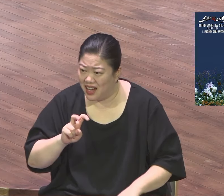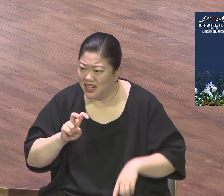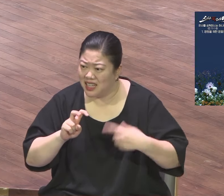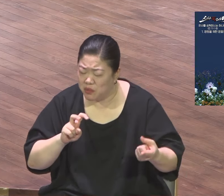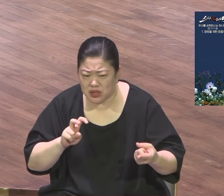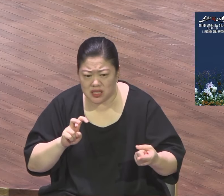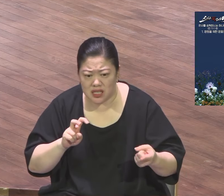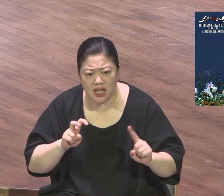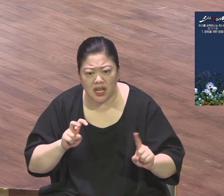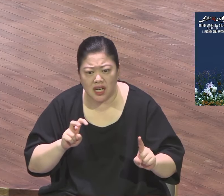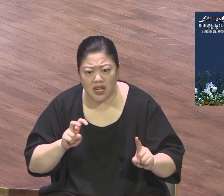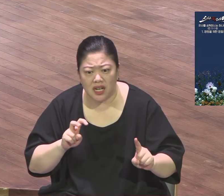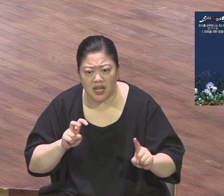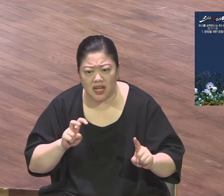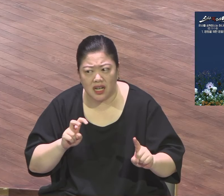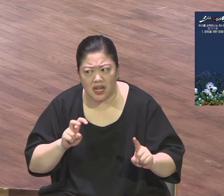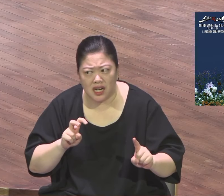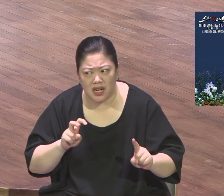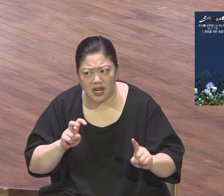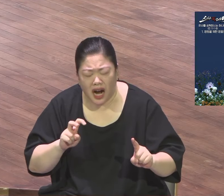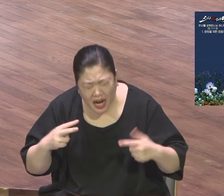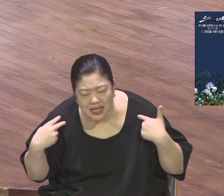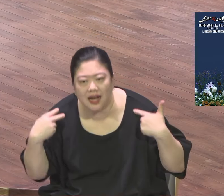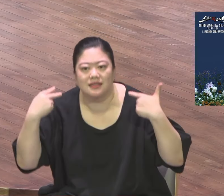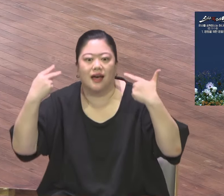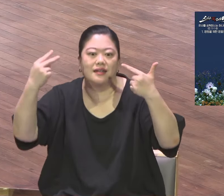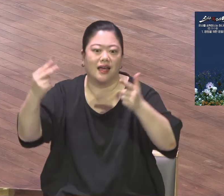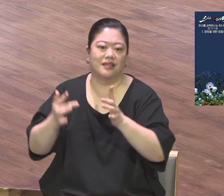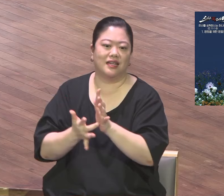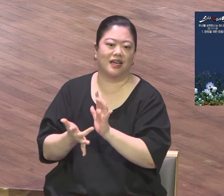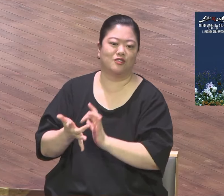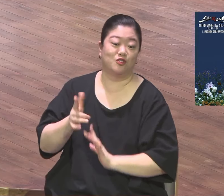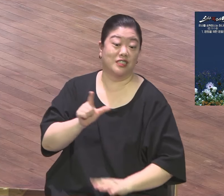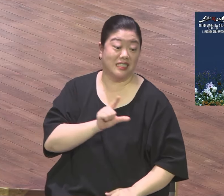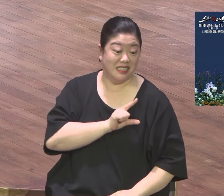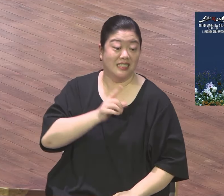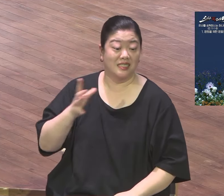곧 나사렛 예수 이름으로